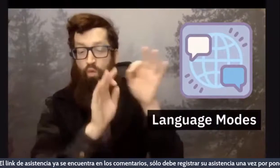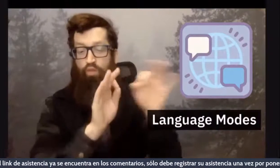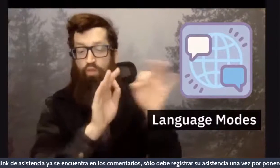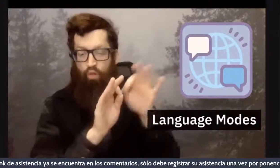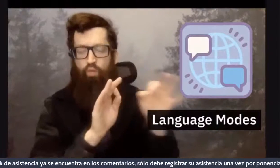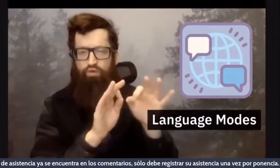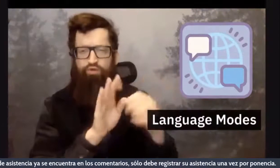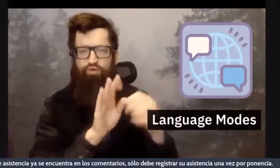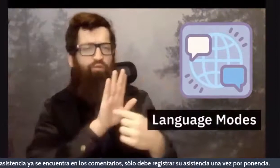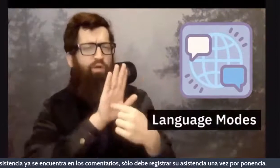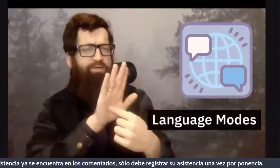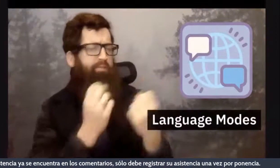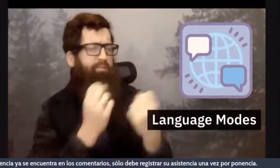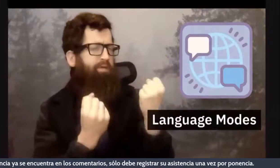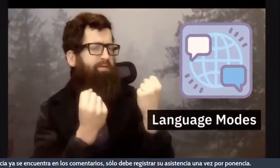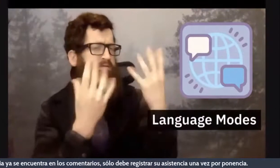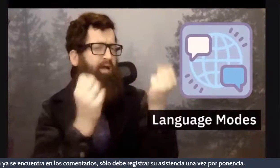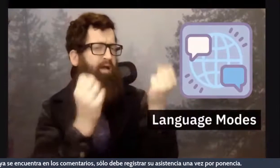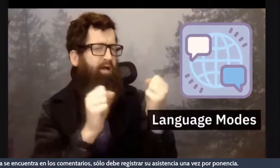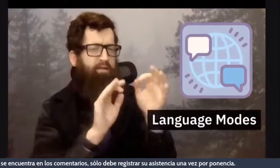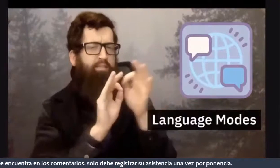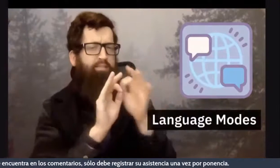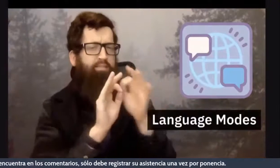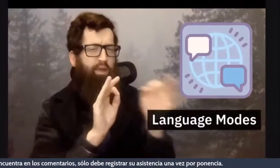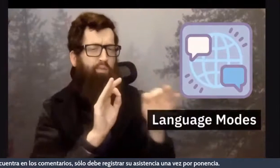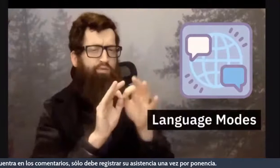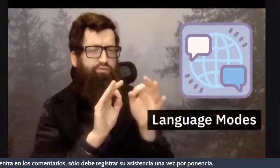señas, el verbal y el escrito.